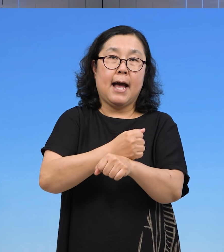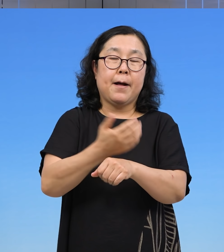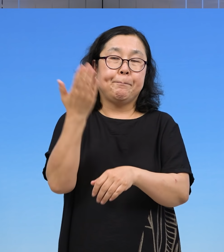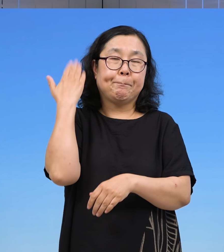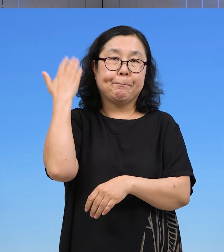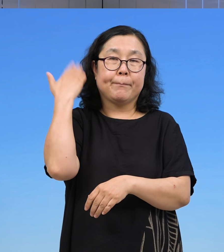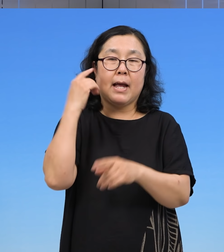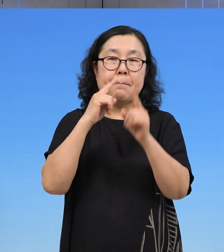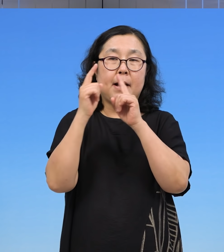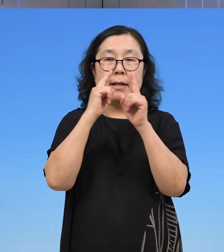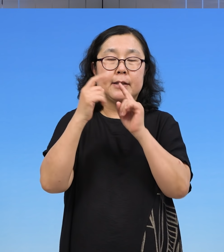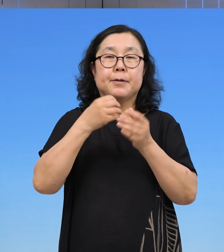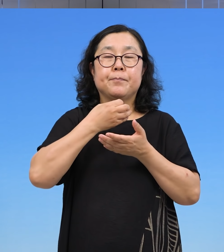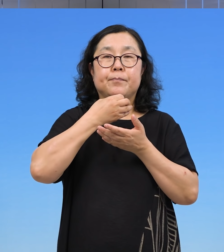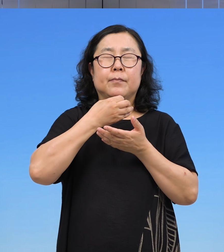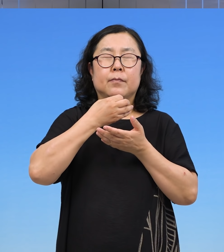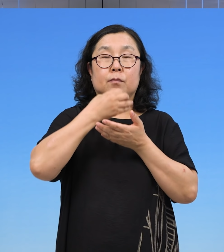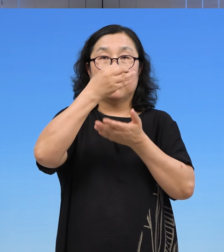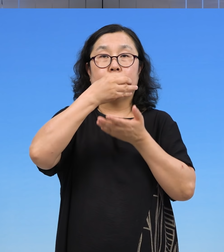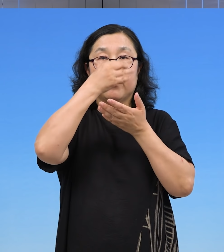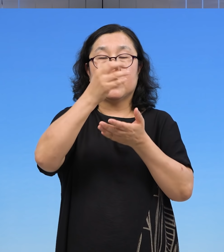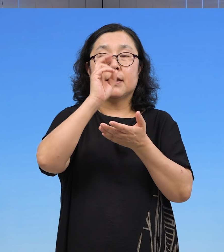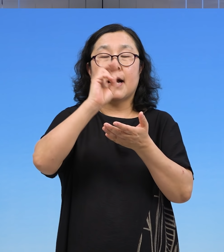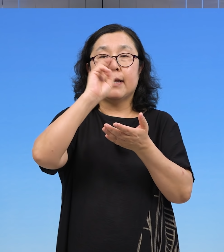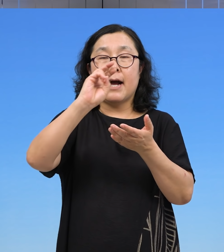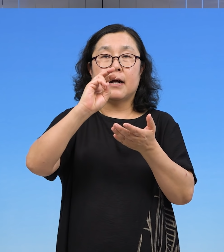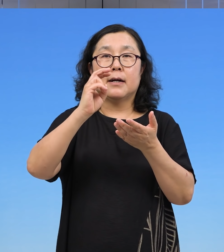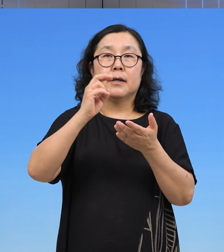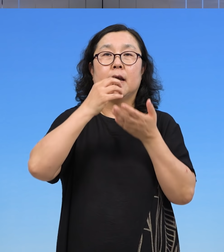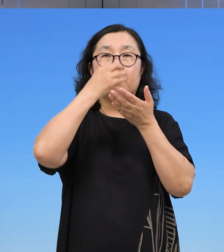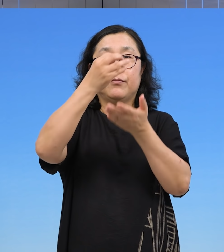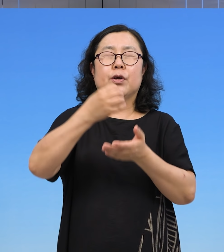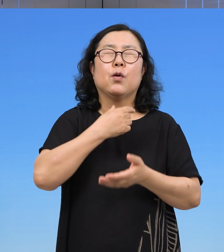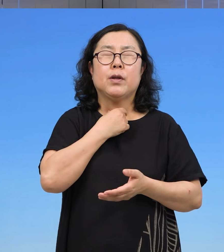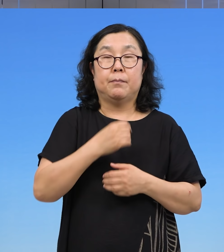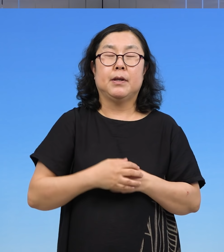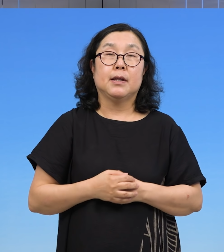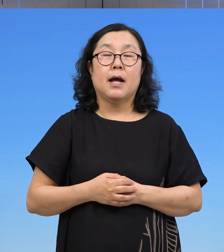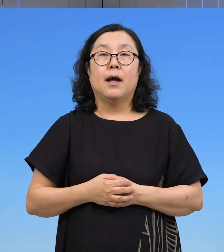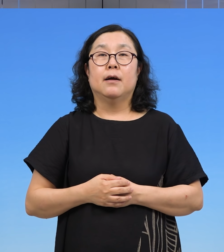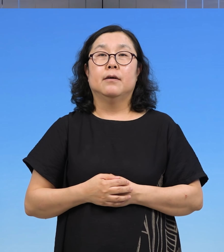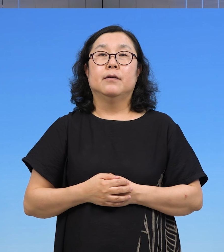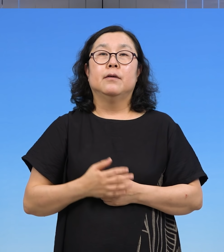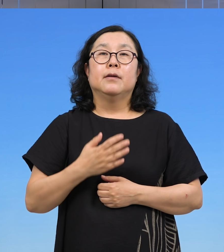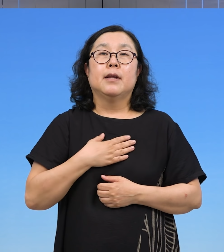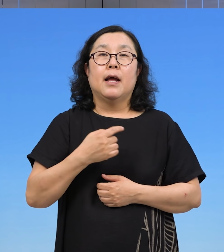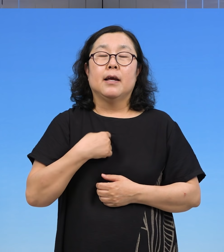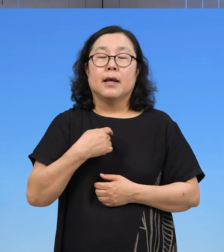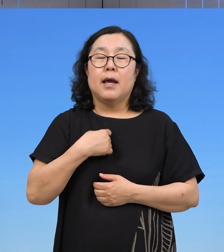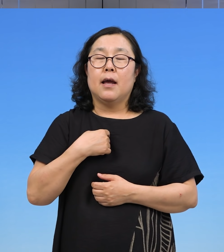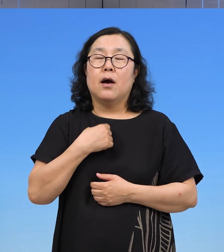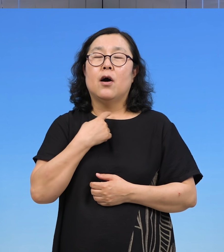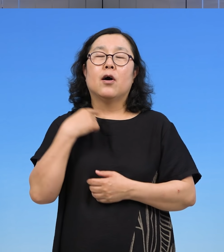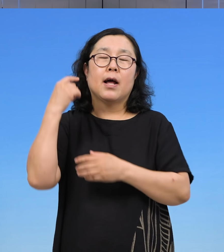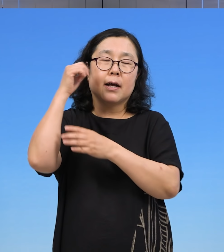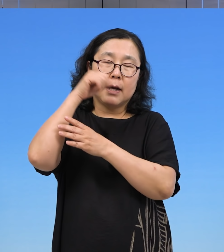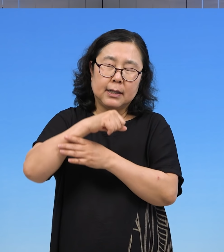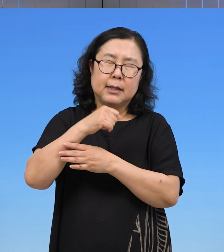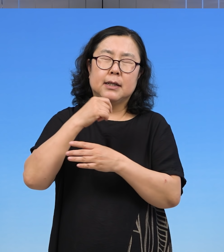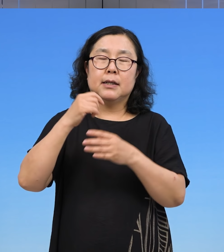제가 인용해 드렸던 그 찬양을 우리 같이 부르기 원합니다 내게 허락하신 시련을 통해 나의 믿음 더욱 강하게 자라고